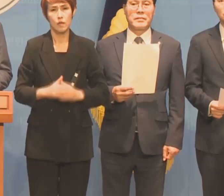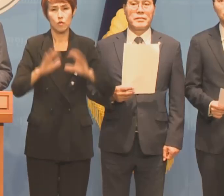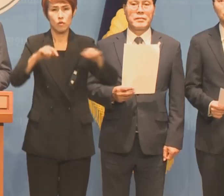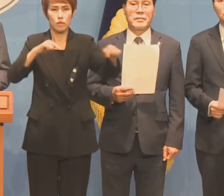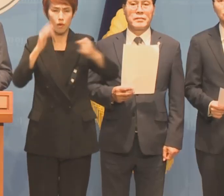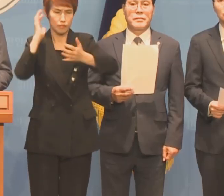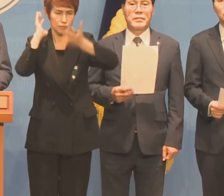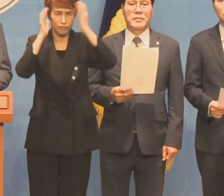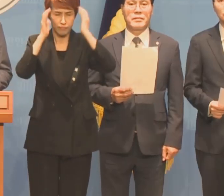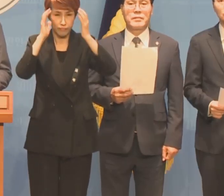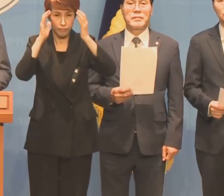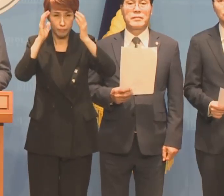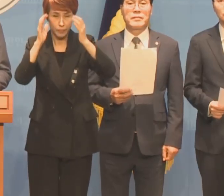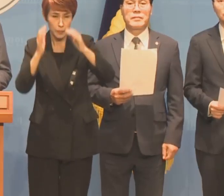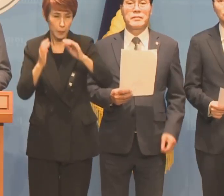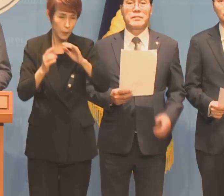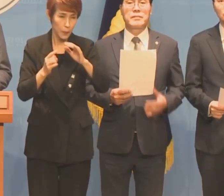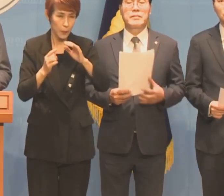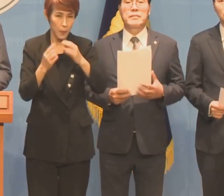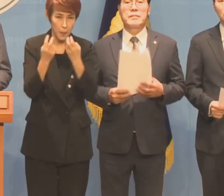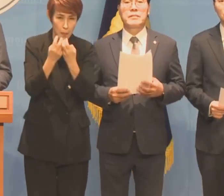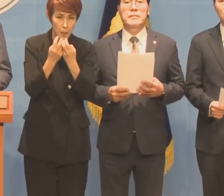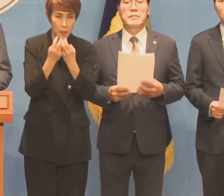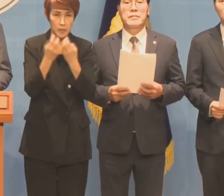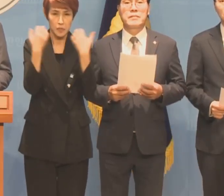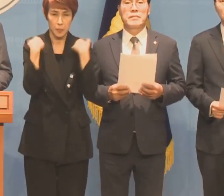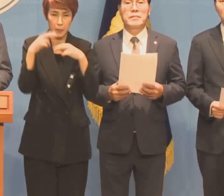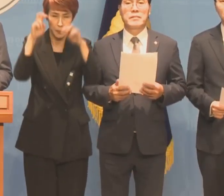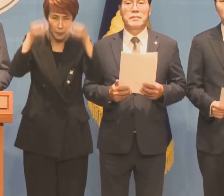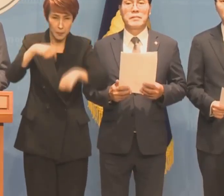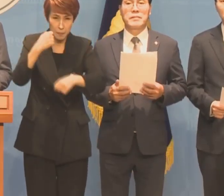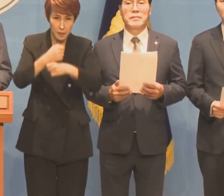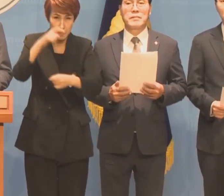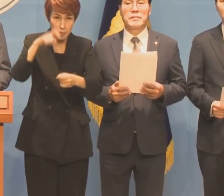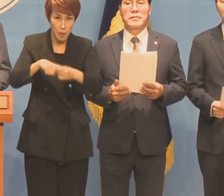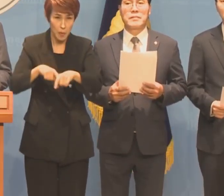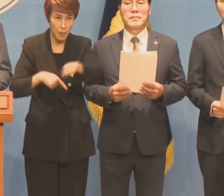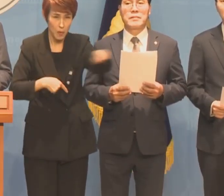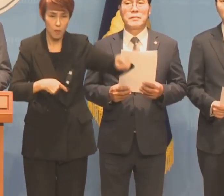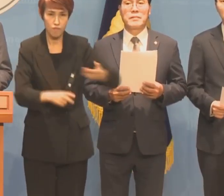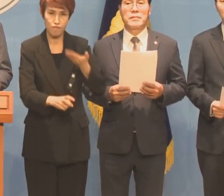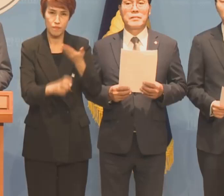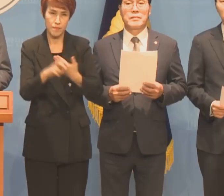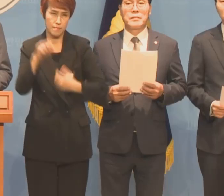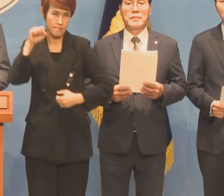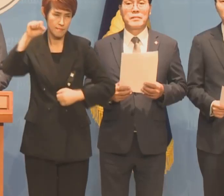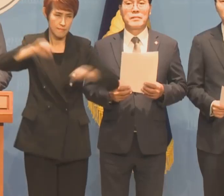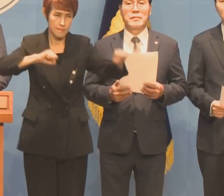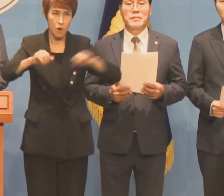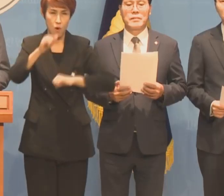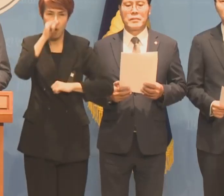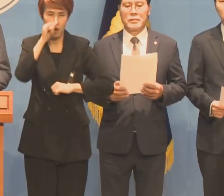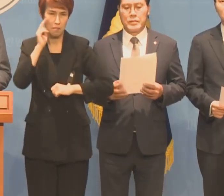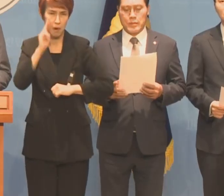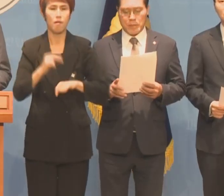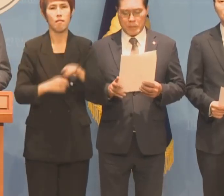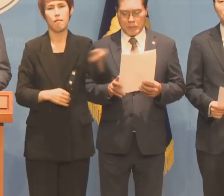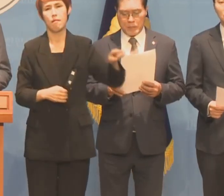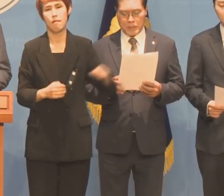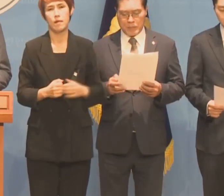혼란을 틈타 대한민국 무정부 상태를 노리는 세력들의 불법 폭력 시도도 극단으로 치닫고